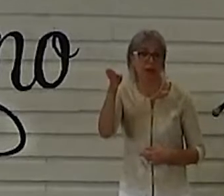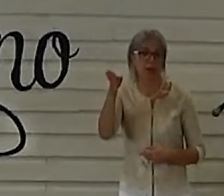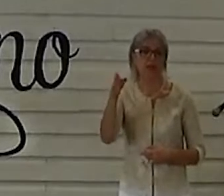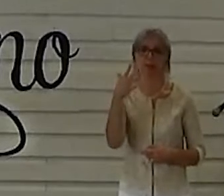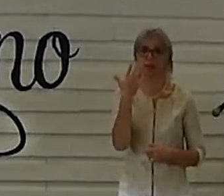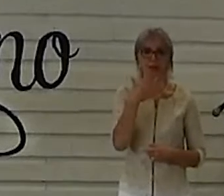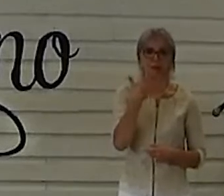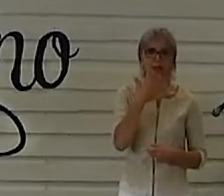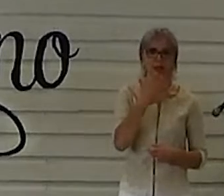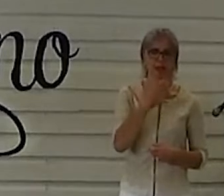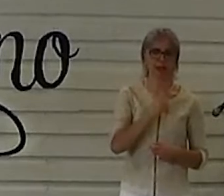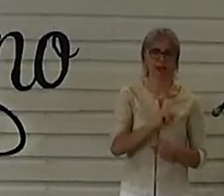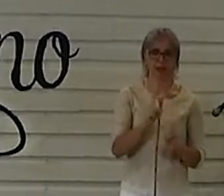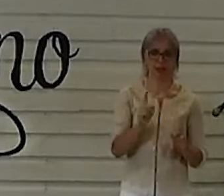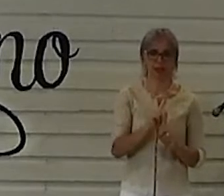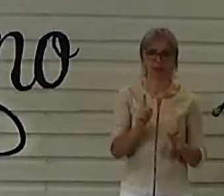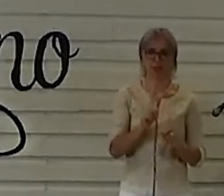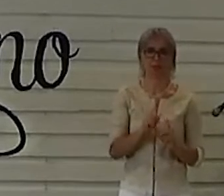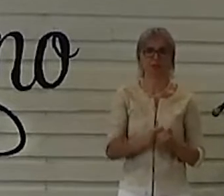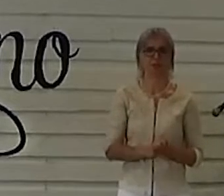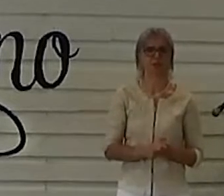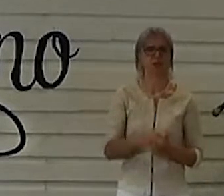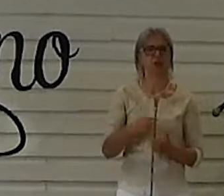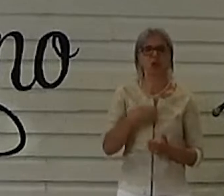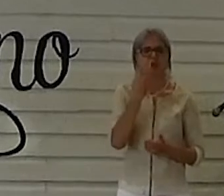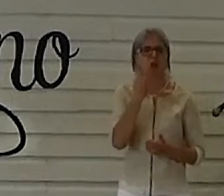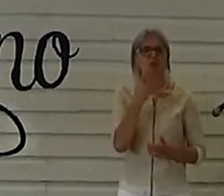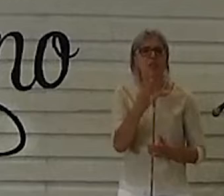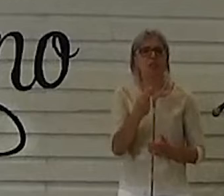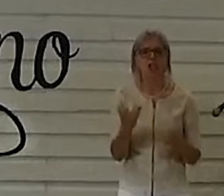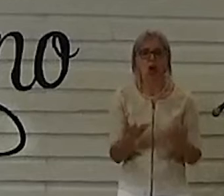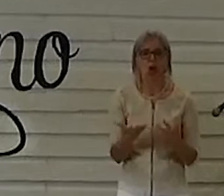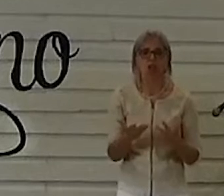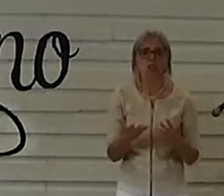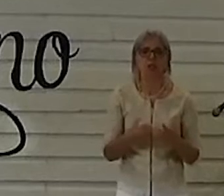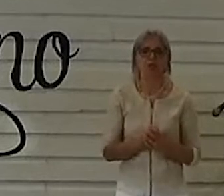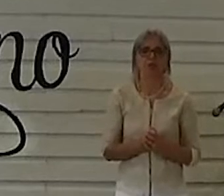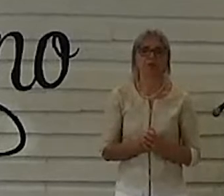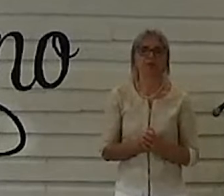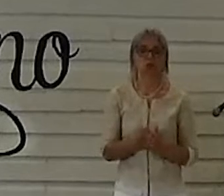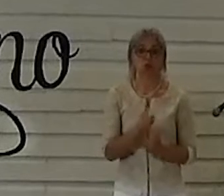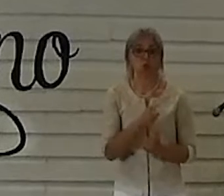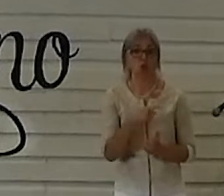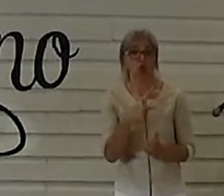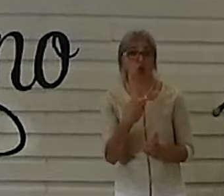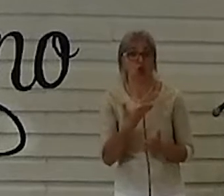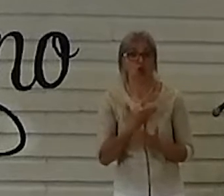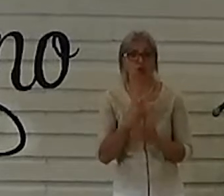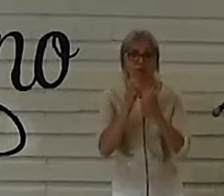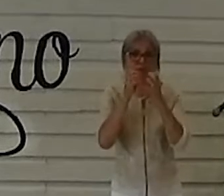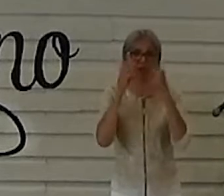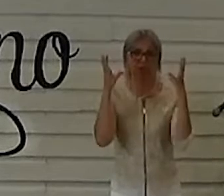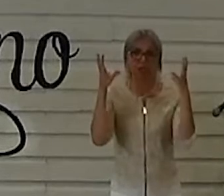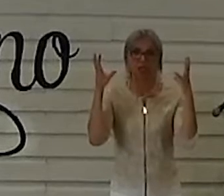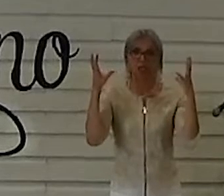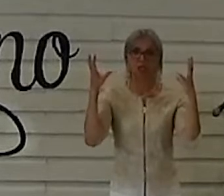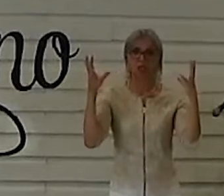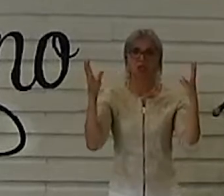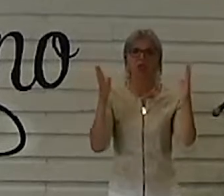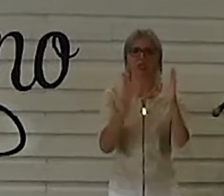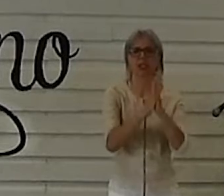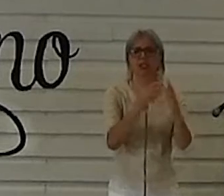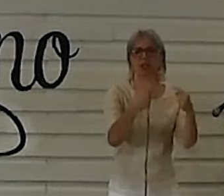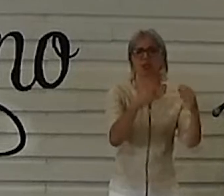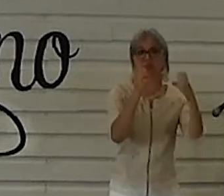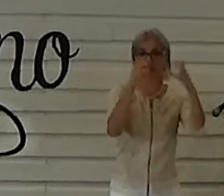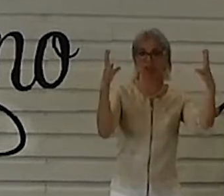peccato. Quindi che cosa voglio dirti con questo? Voglio dirti che noi abbiamo una visione, questa Chiesa ha una